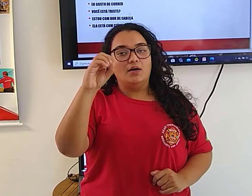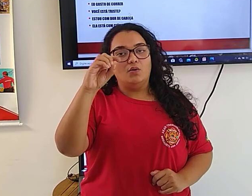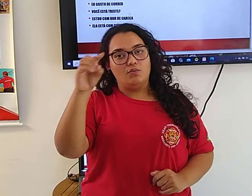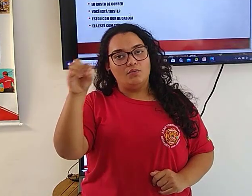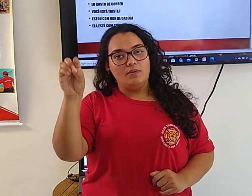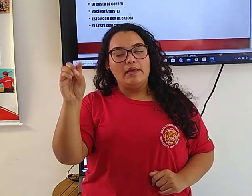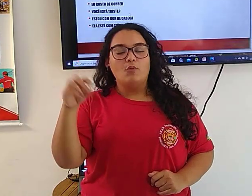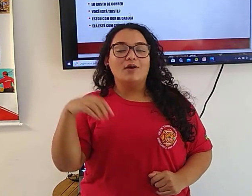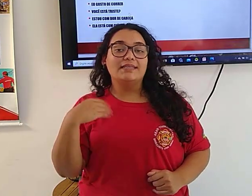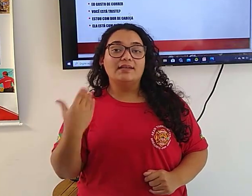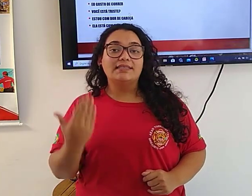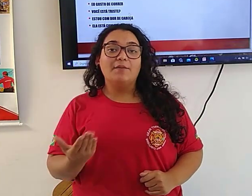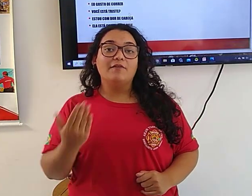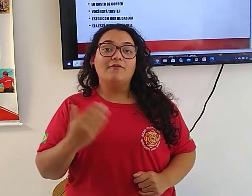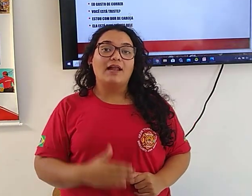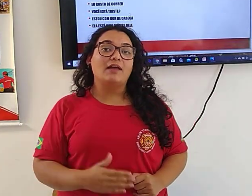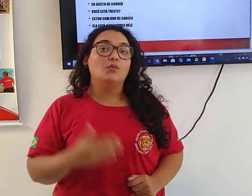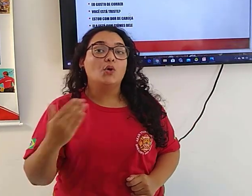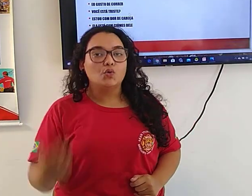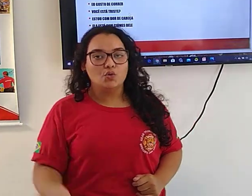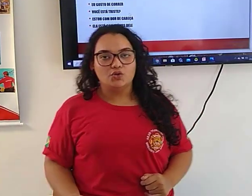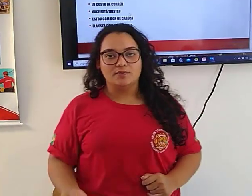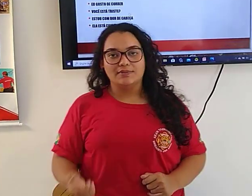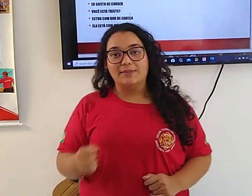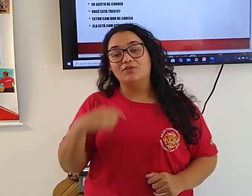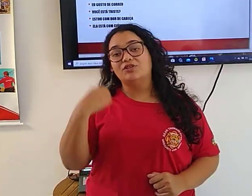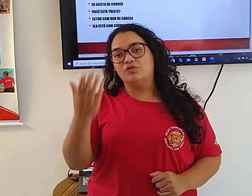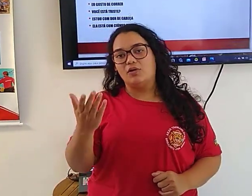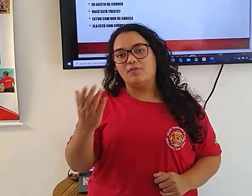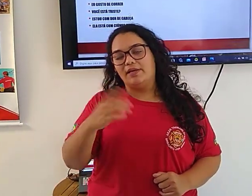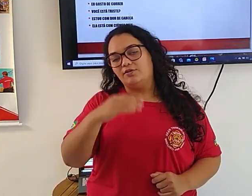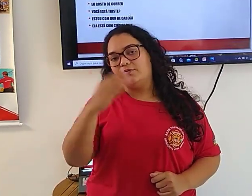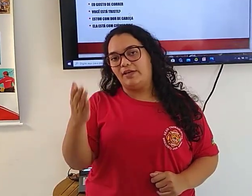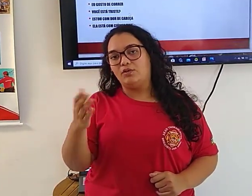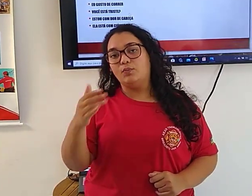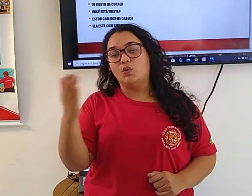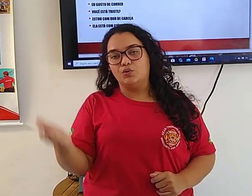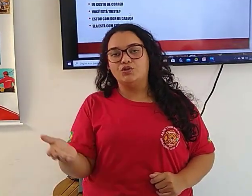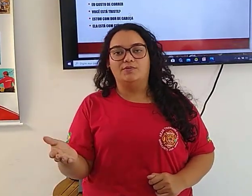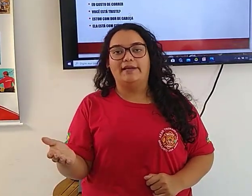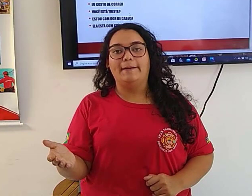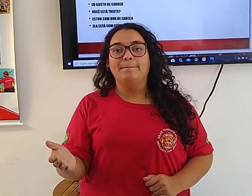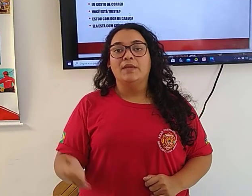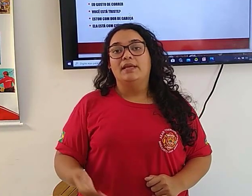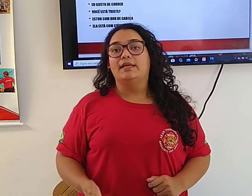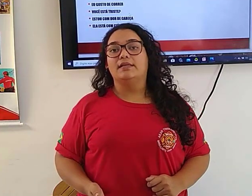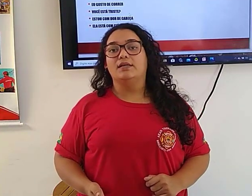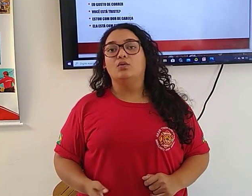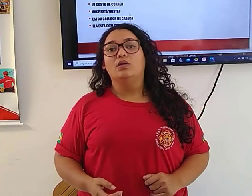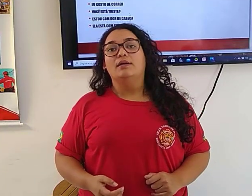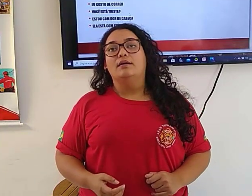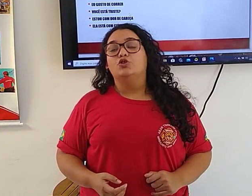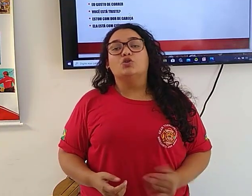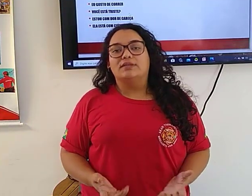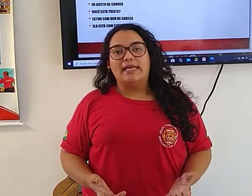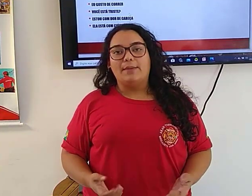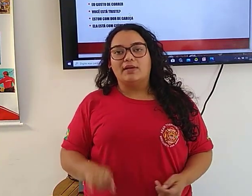João. O acento é sempre falado por último, sempre gestualmente feito por último, né? Então, José, por